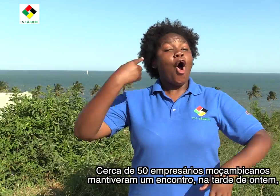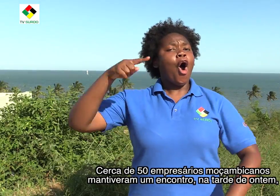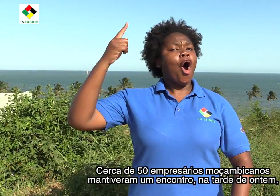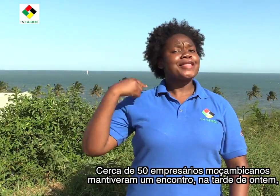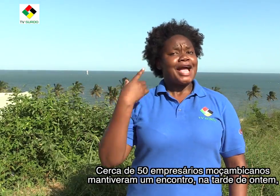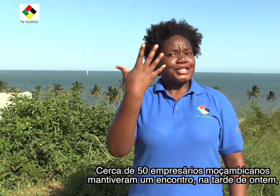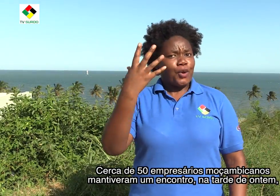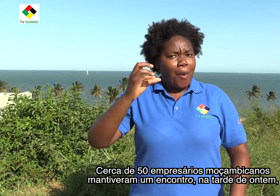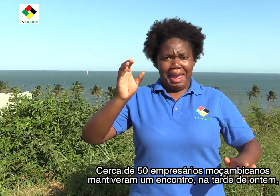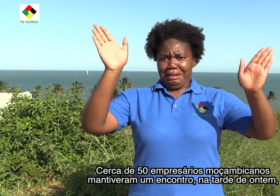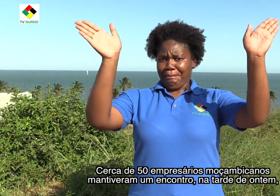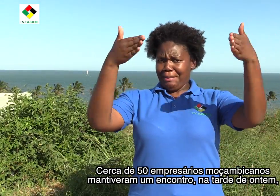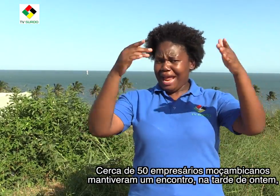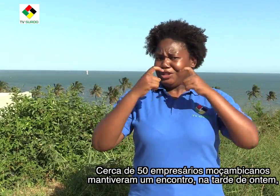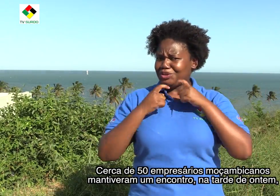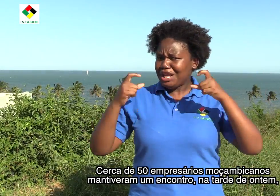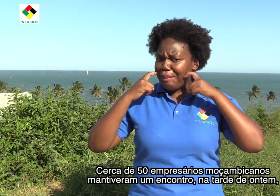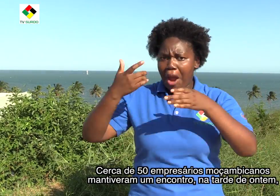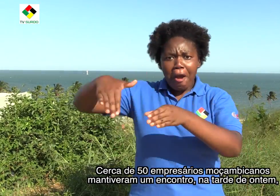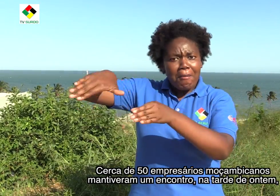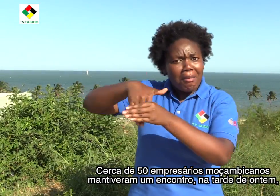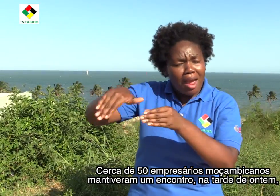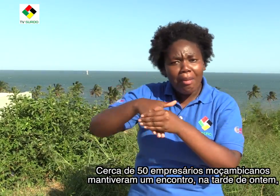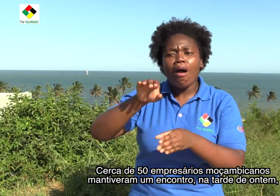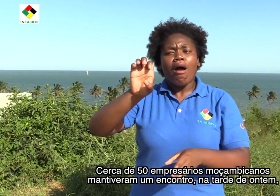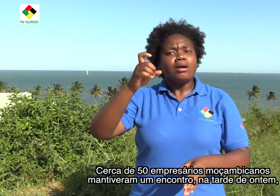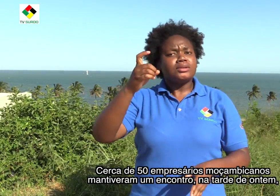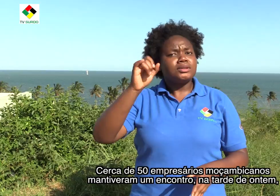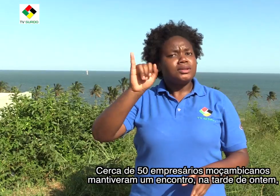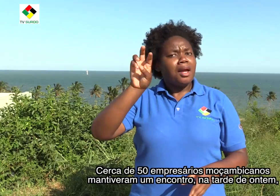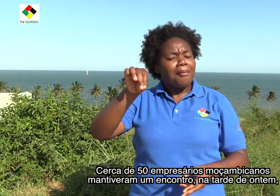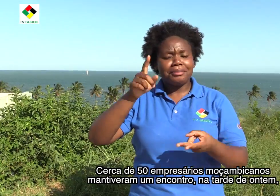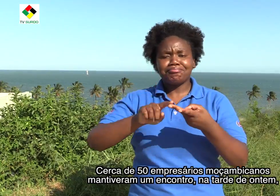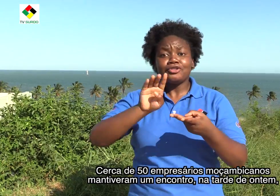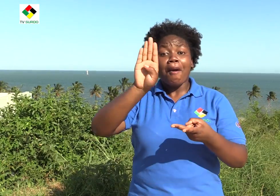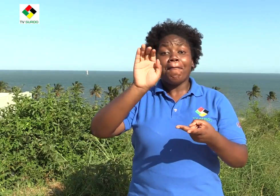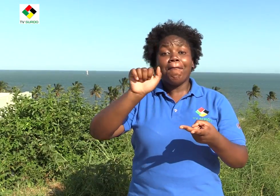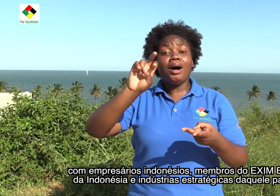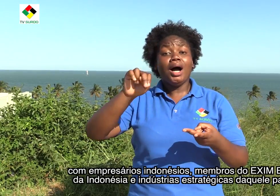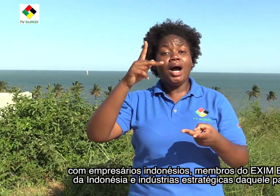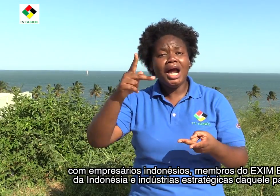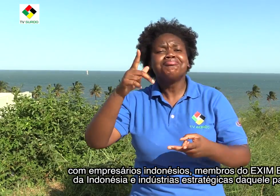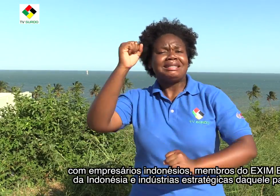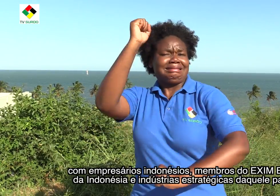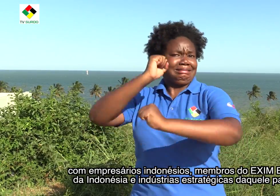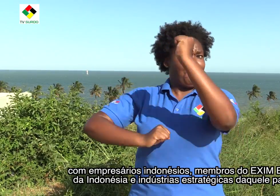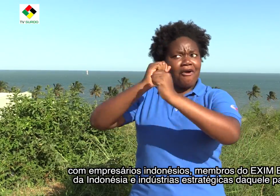Cerca de 50 empresários moçambicanos mantiveram o encontro na tarde de ontem com empresários indonésios, membros do